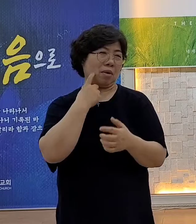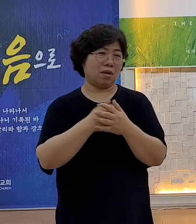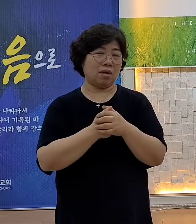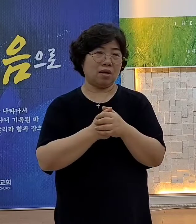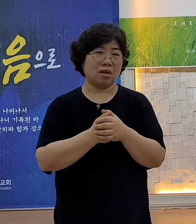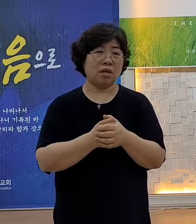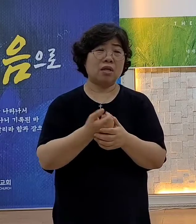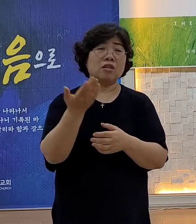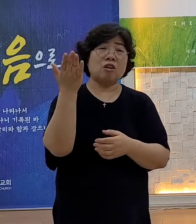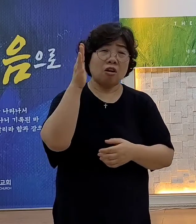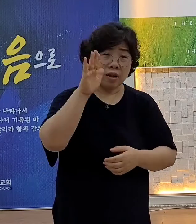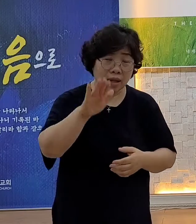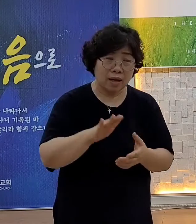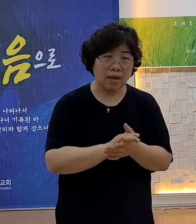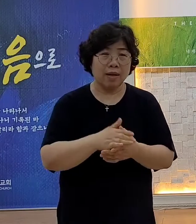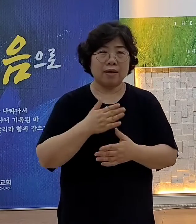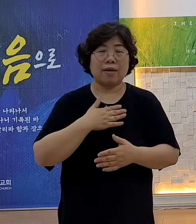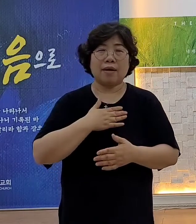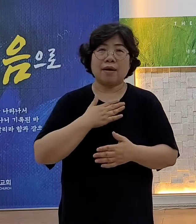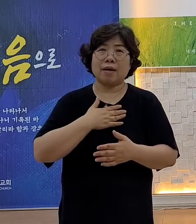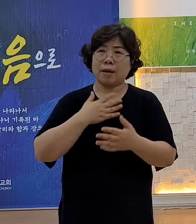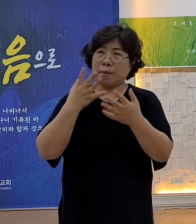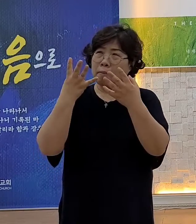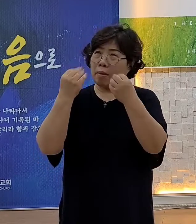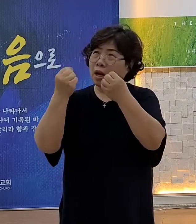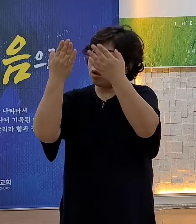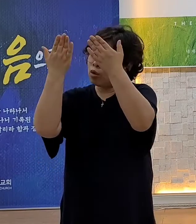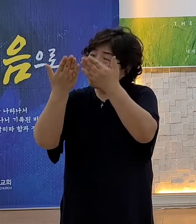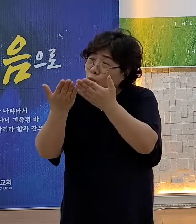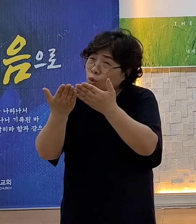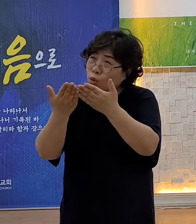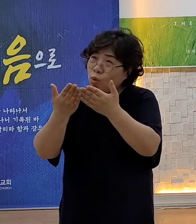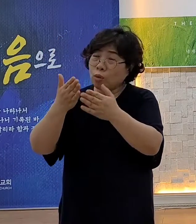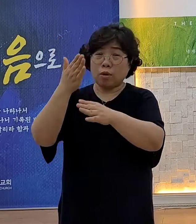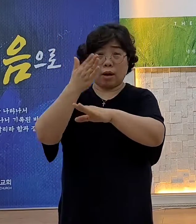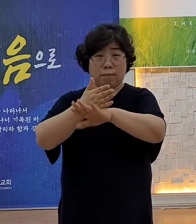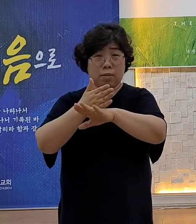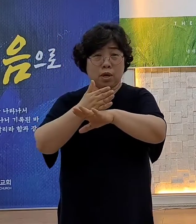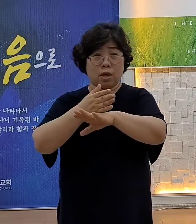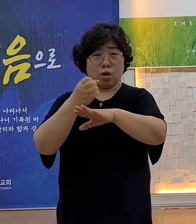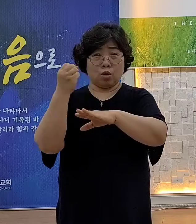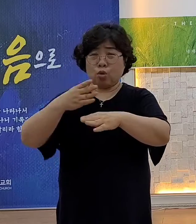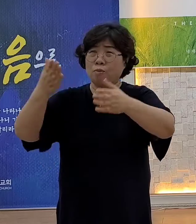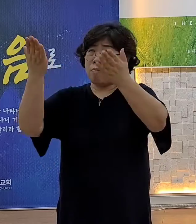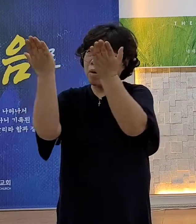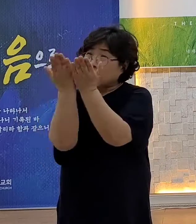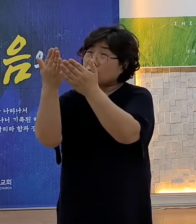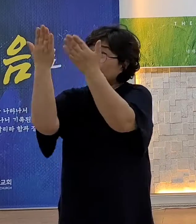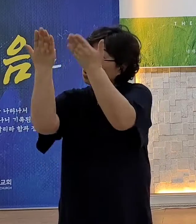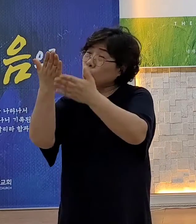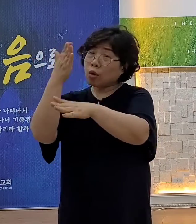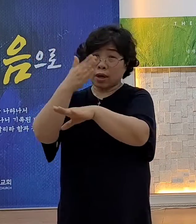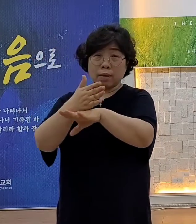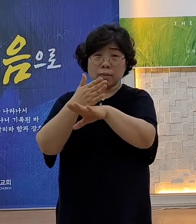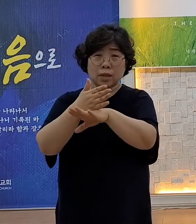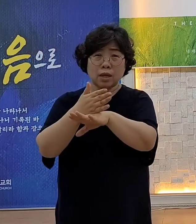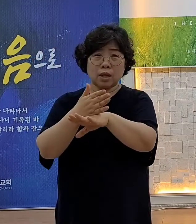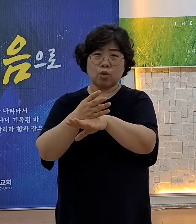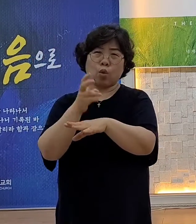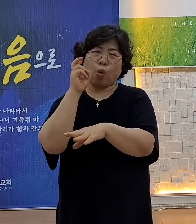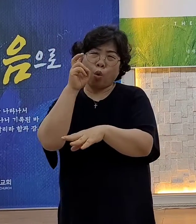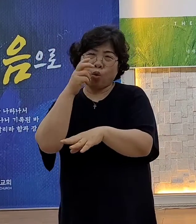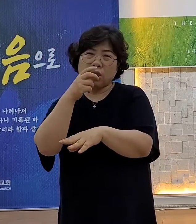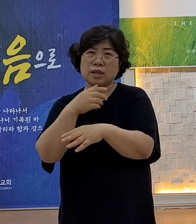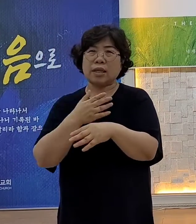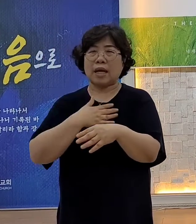여러분 그러나 나에게 많은 걸 주셔도 감사. 그리고 너무 딱 맞게만 주셔도 감사. 그리고 혹